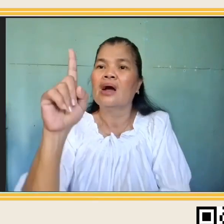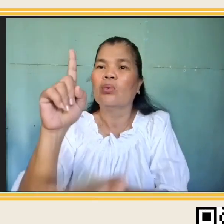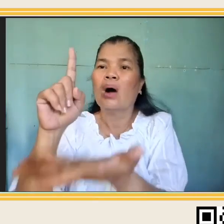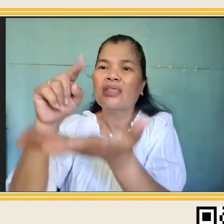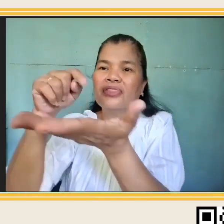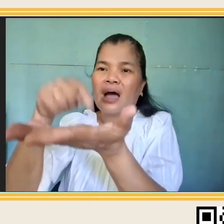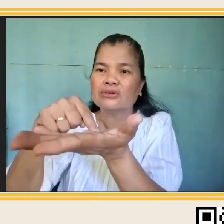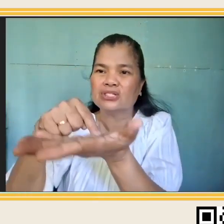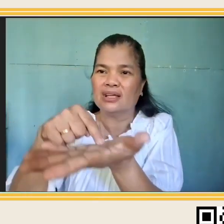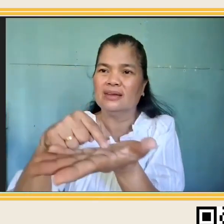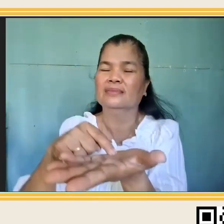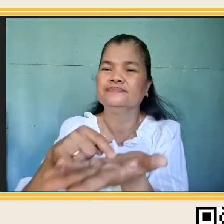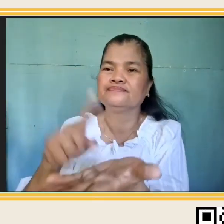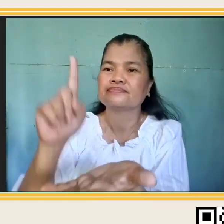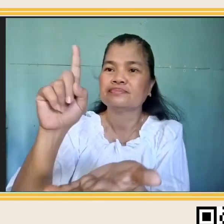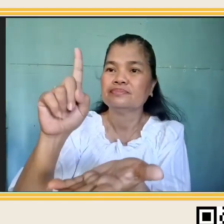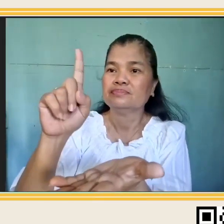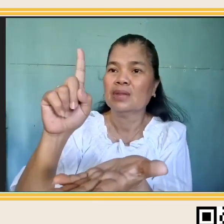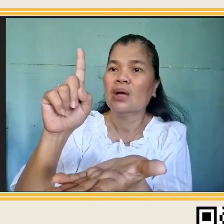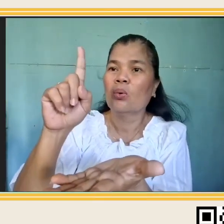Okay, 1,000.